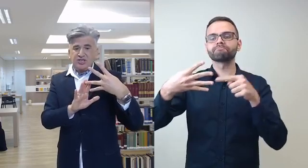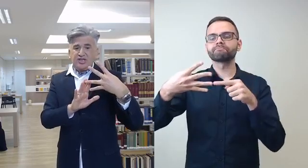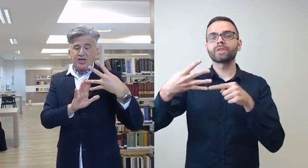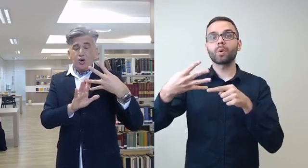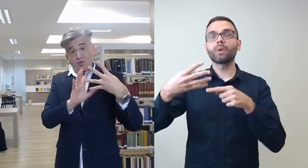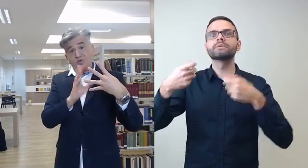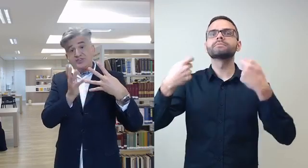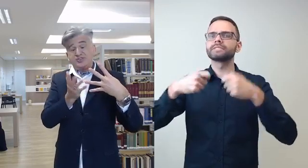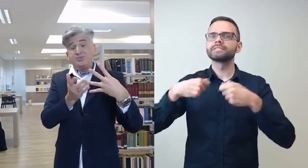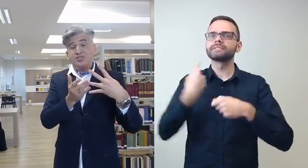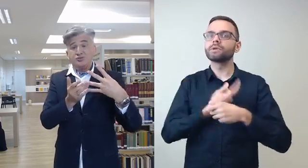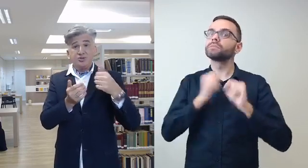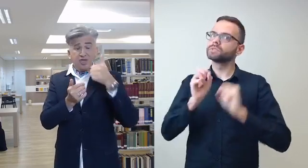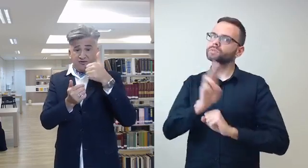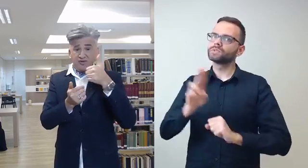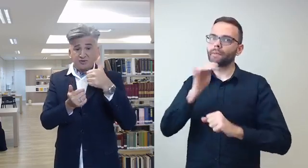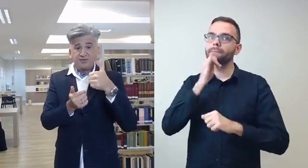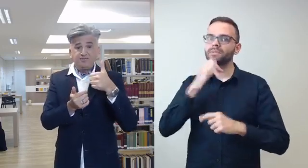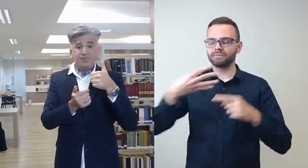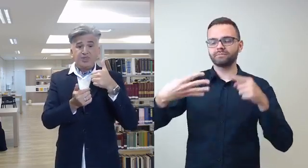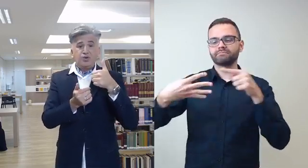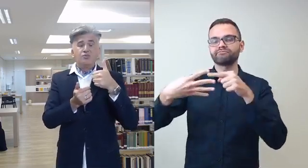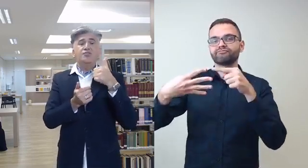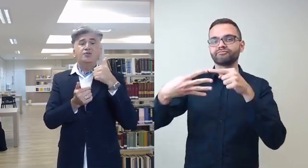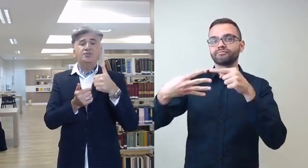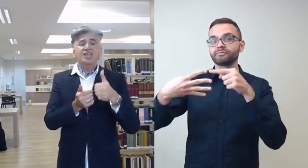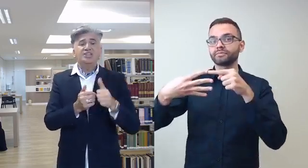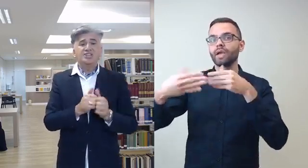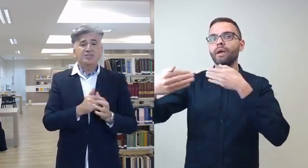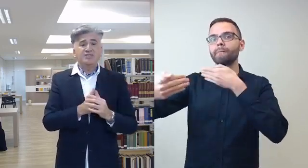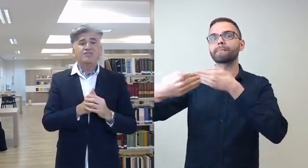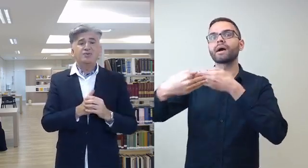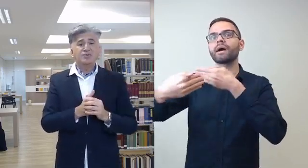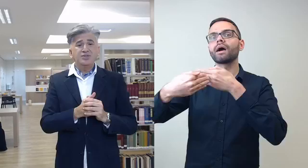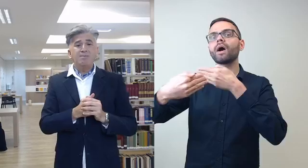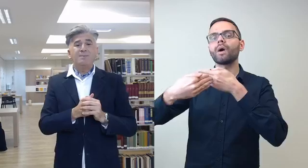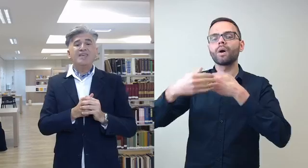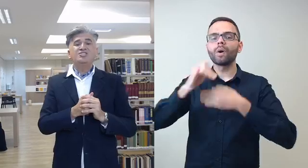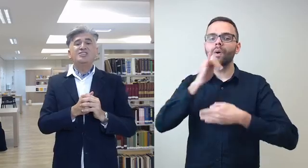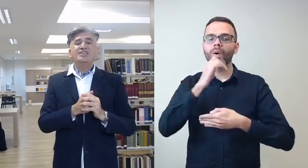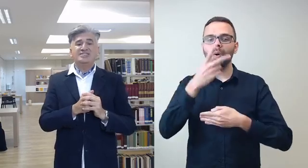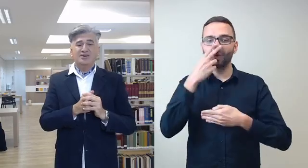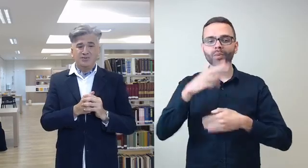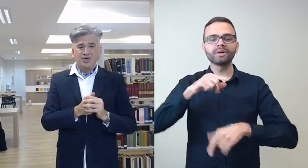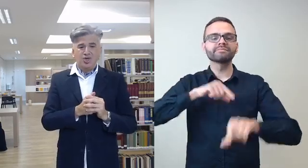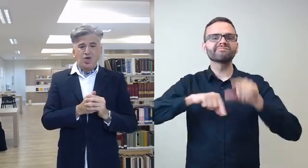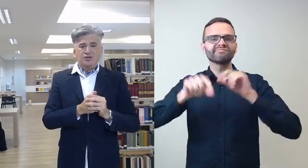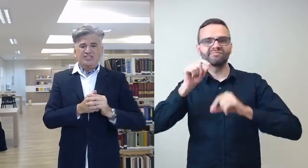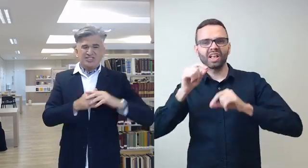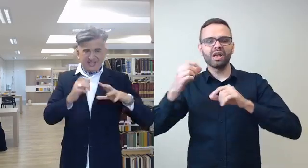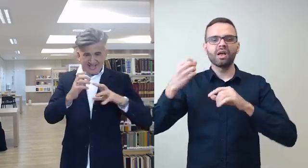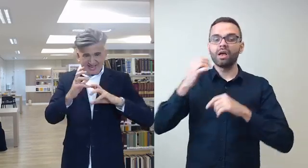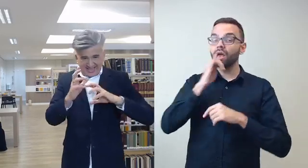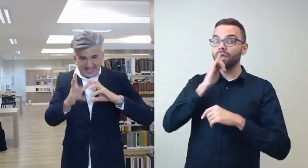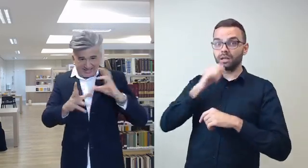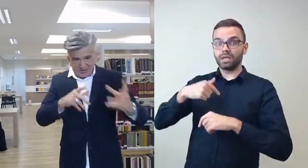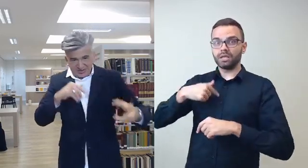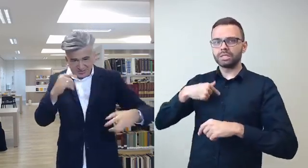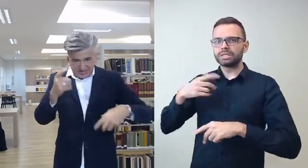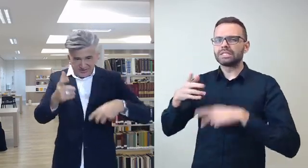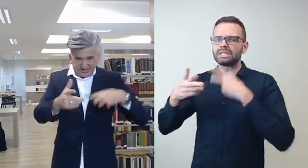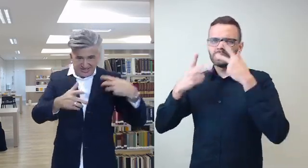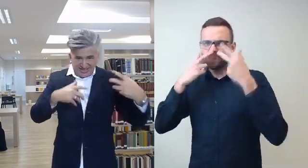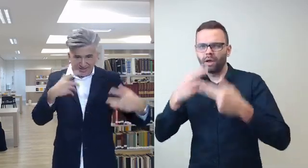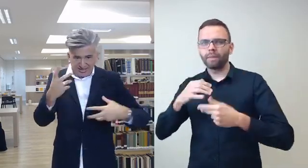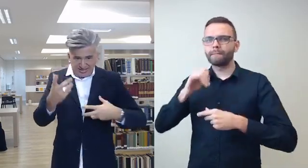inconscientemente ou conscientemente. O primeiro filtro, o filtro que ele chama de filtro da predileção. Ou seja, naquelas